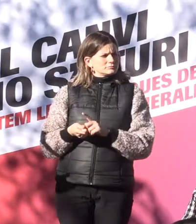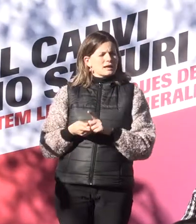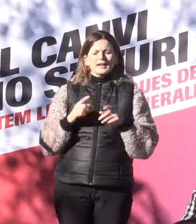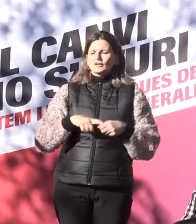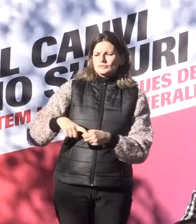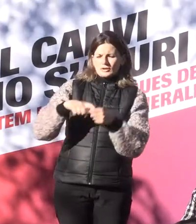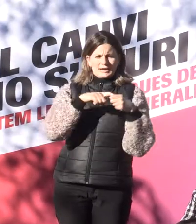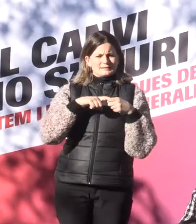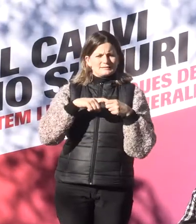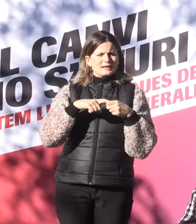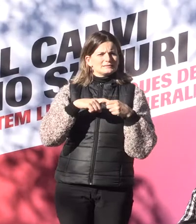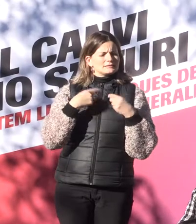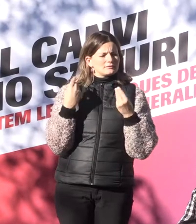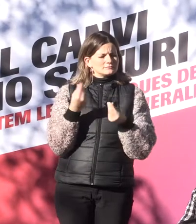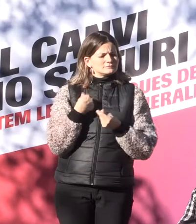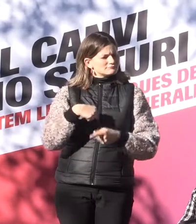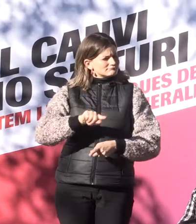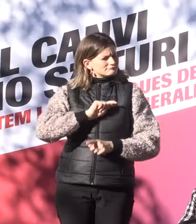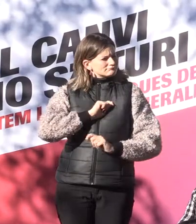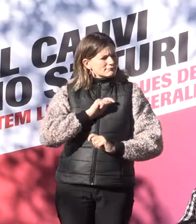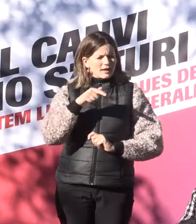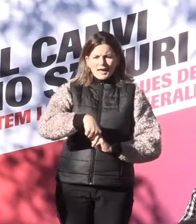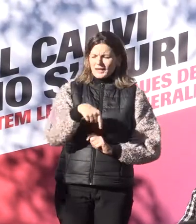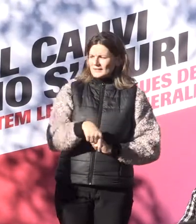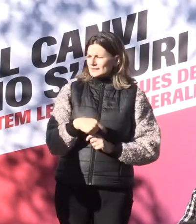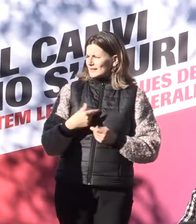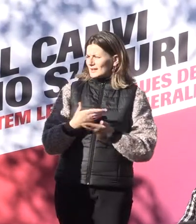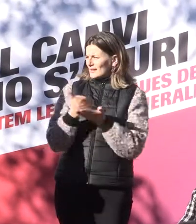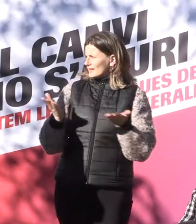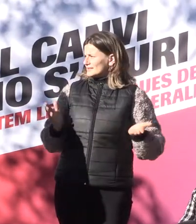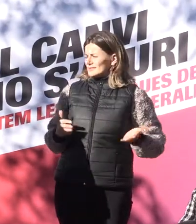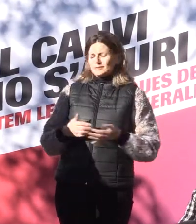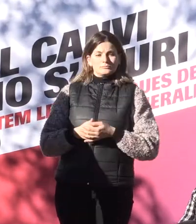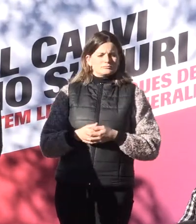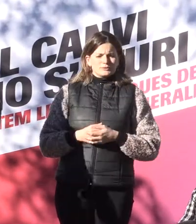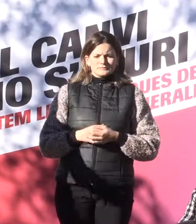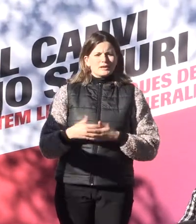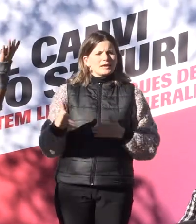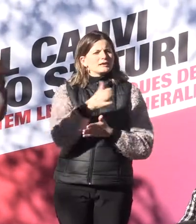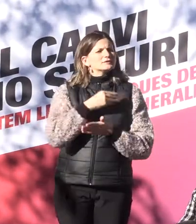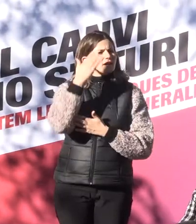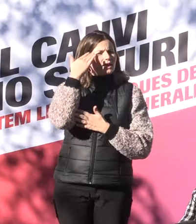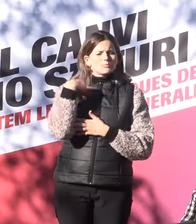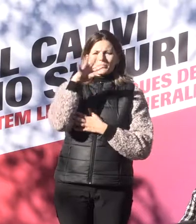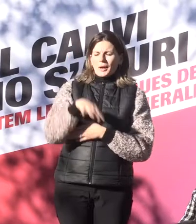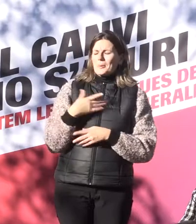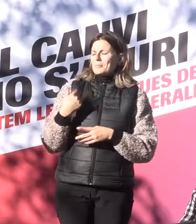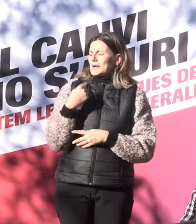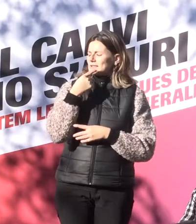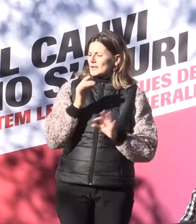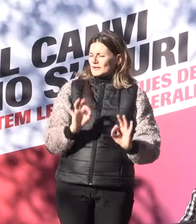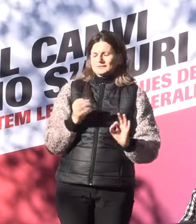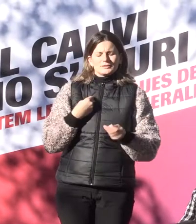solidaridad que he sentido acá de de todo es el pueblo de cataluña por decirlo así es